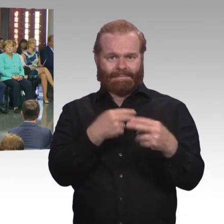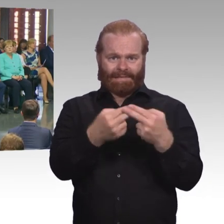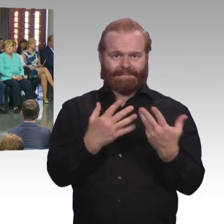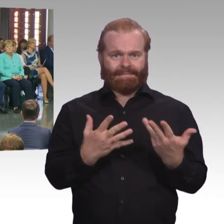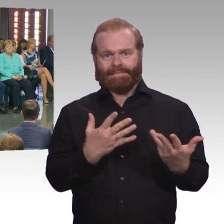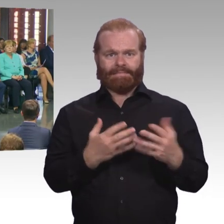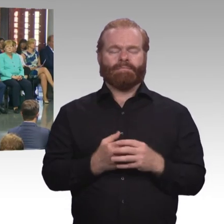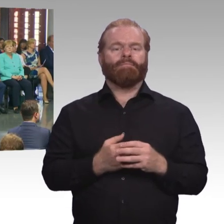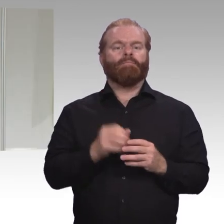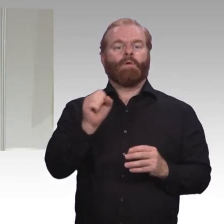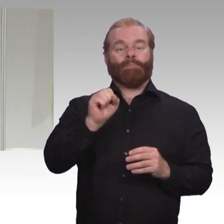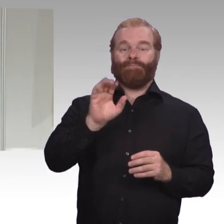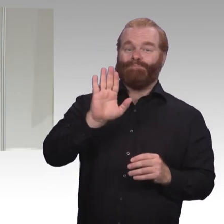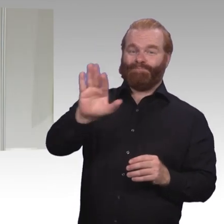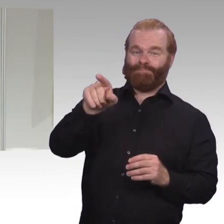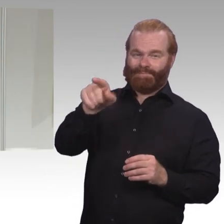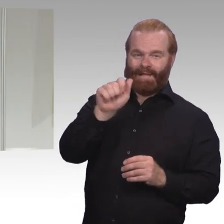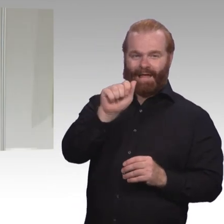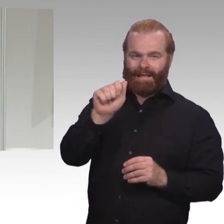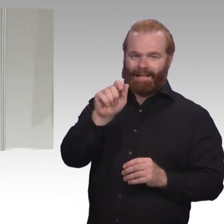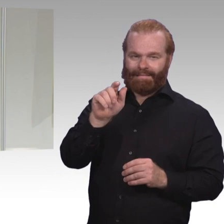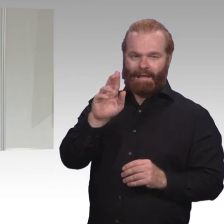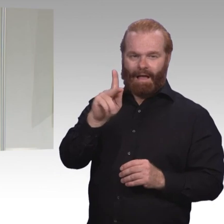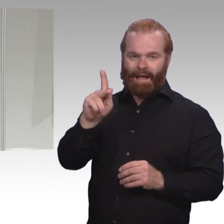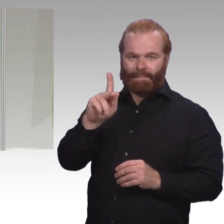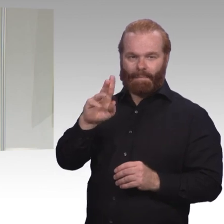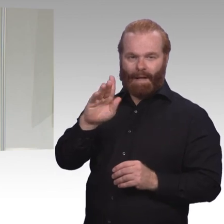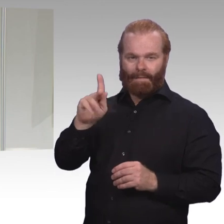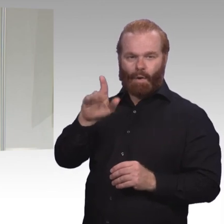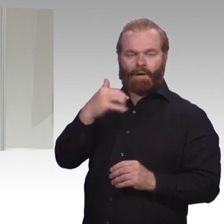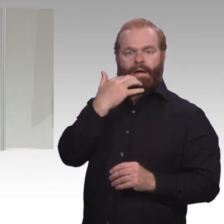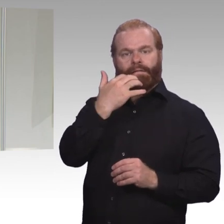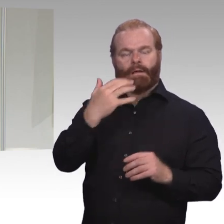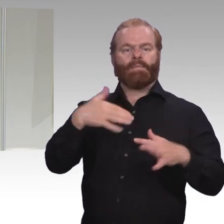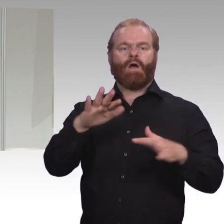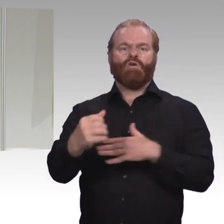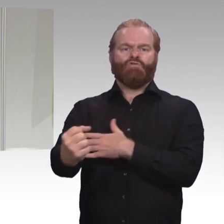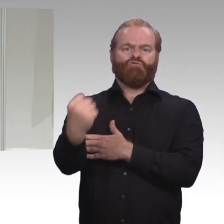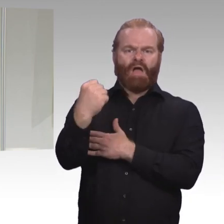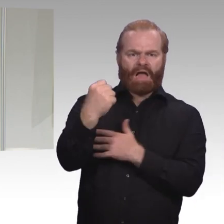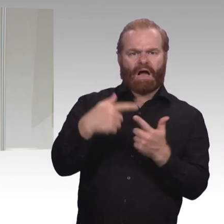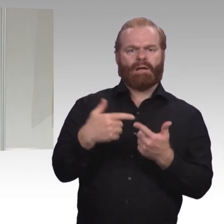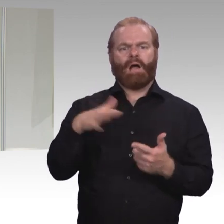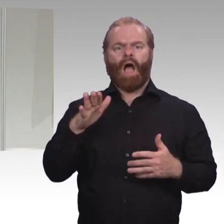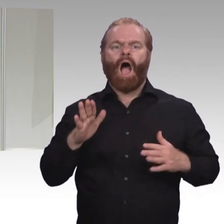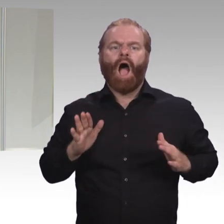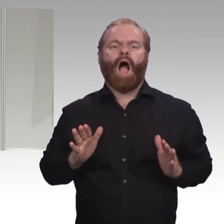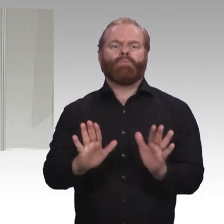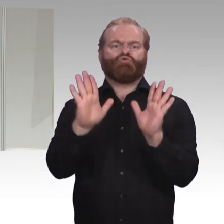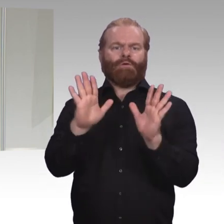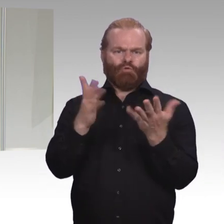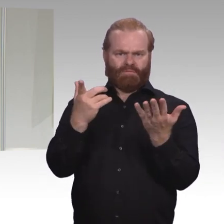modernen und aktuellen Sicherheitspolitik ist breiter. Ja, eine moderne Bundeswehr, die eingebettet ist in die